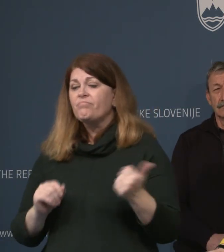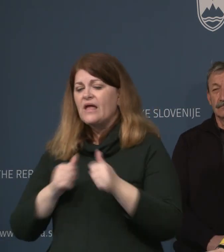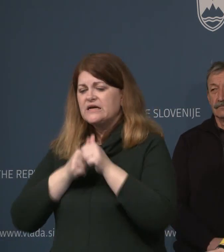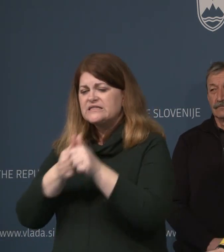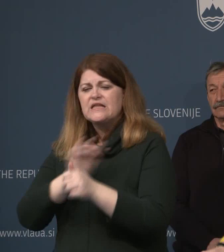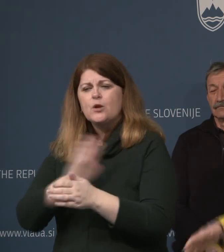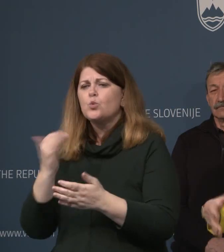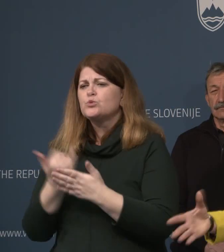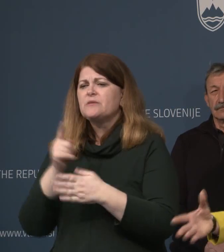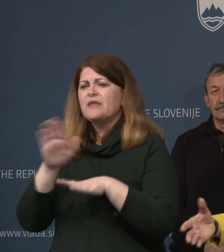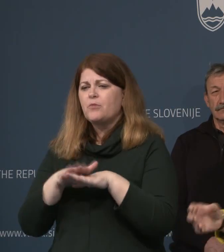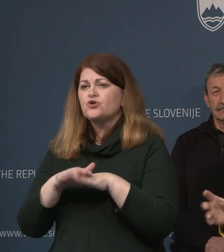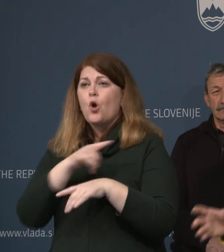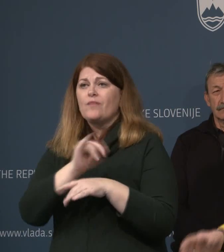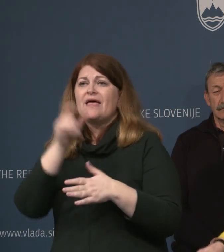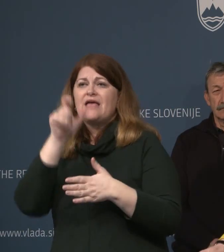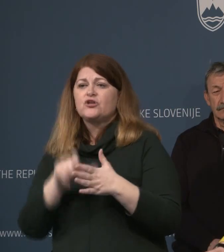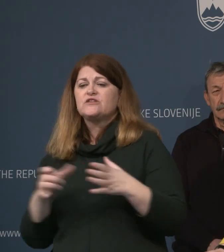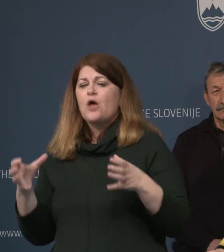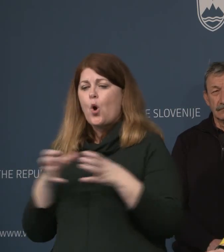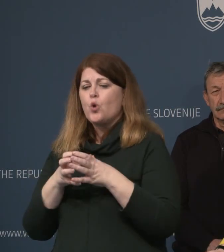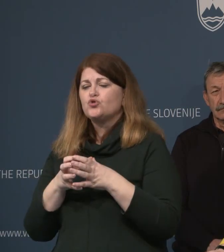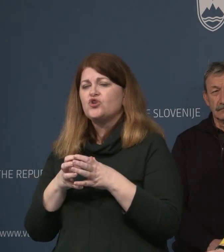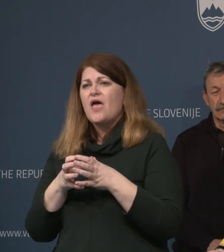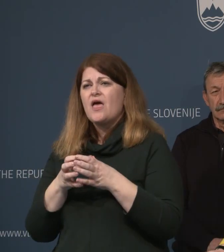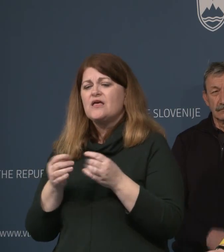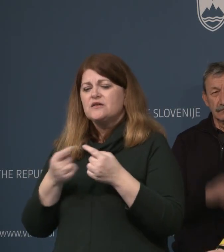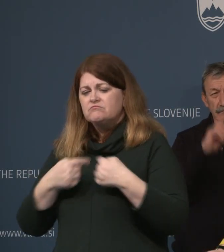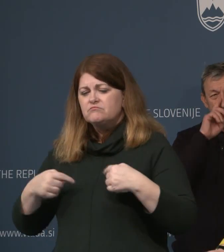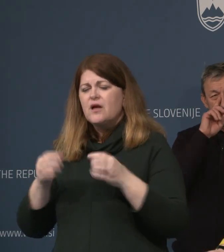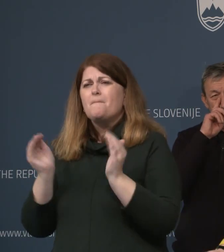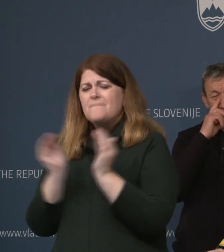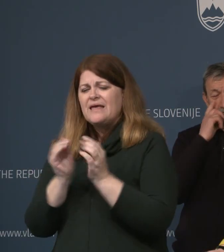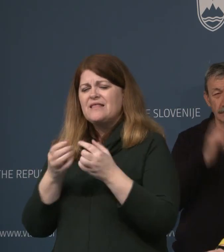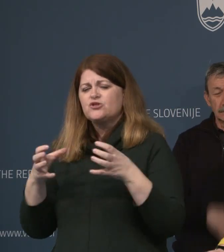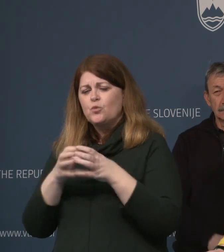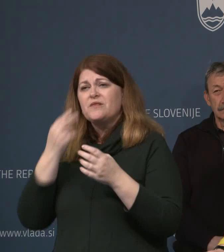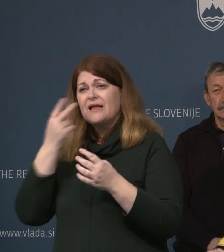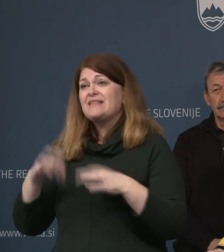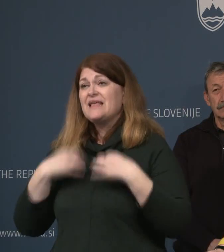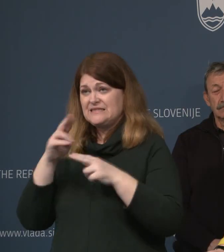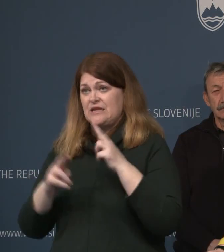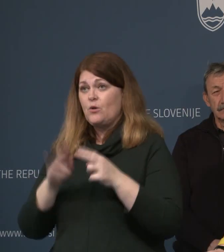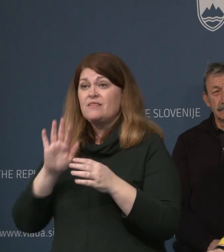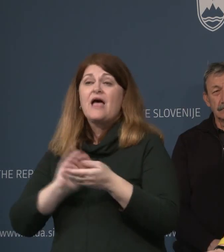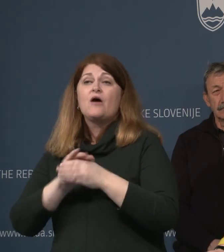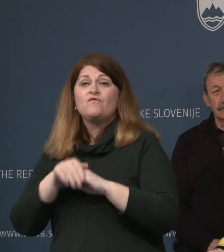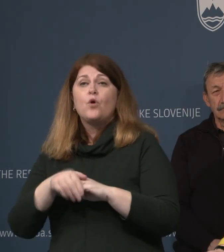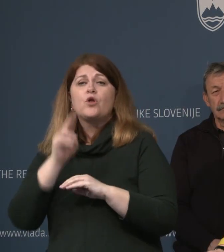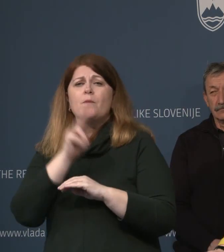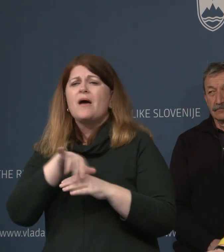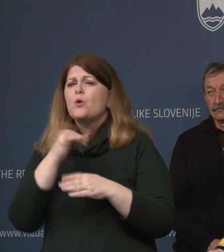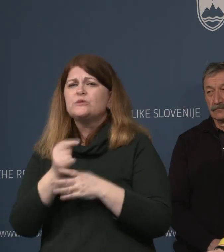tem priporočilom, sama sem namreč članica ožje skupine na infekcijski kliniki ravno glede zdravljenja in na voljo imamo